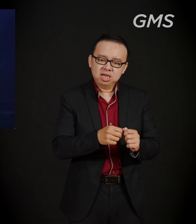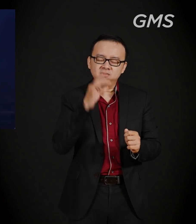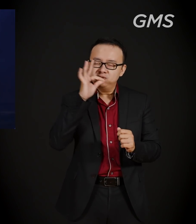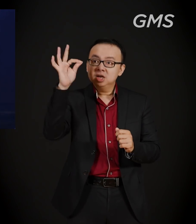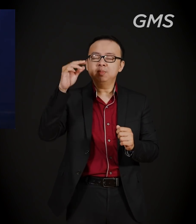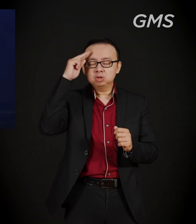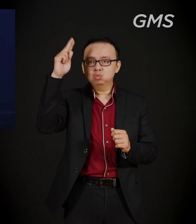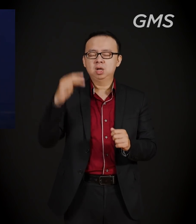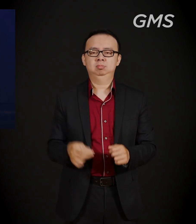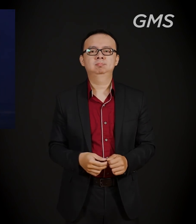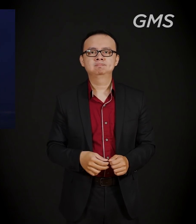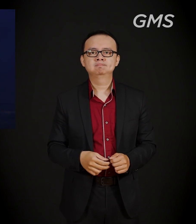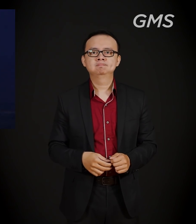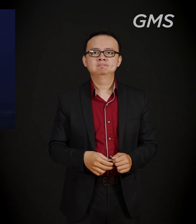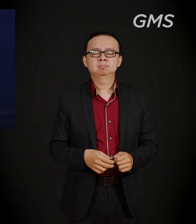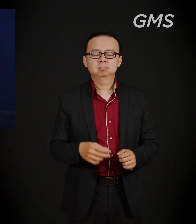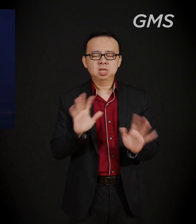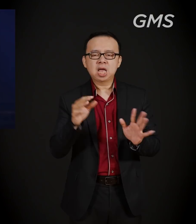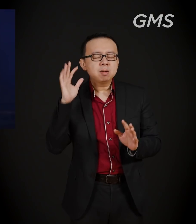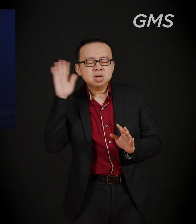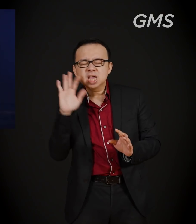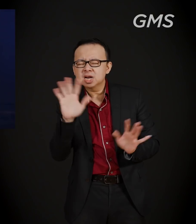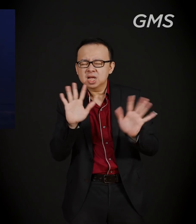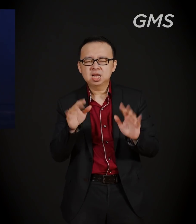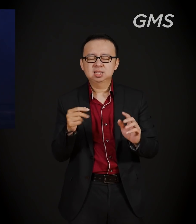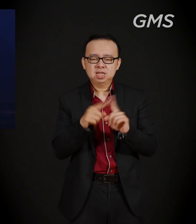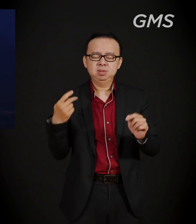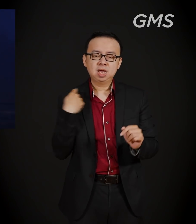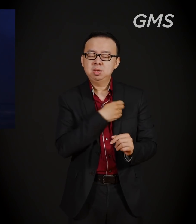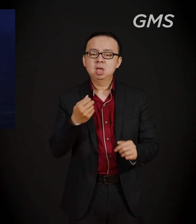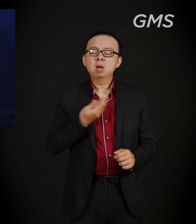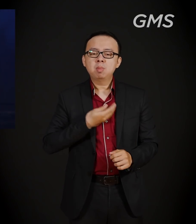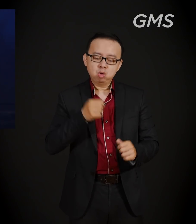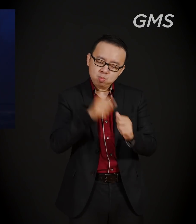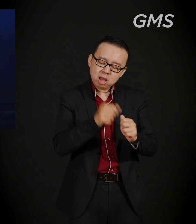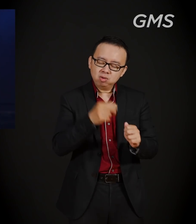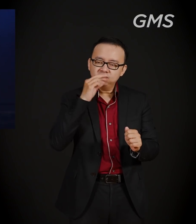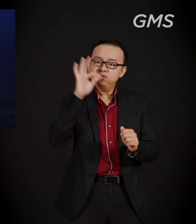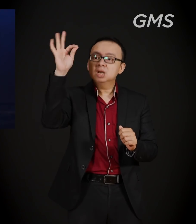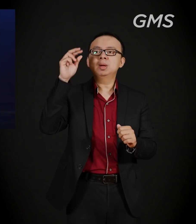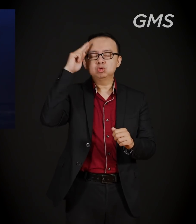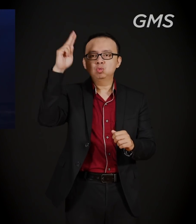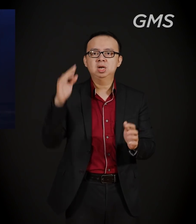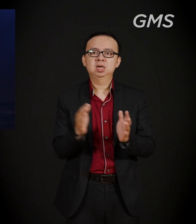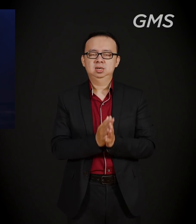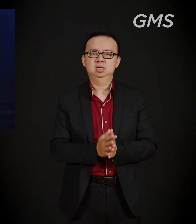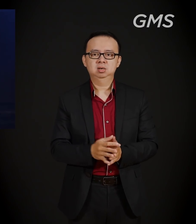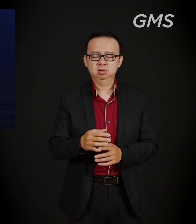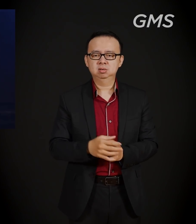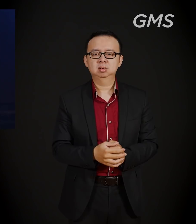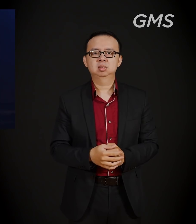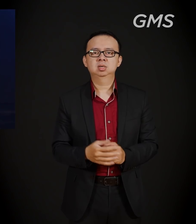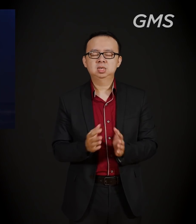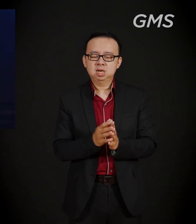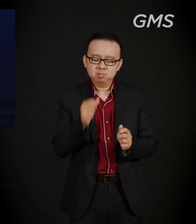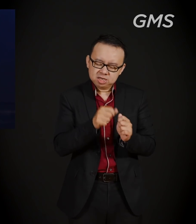Alkitab. Kami tidak mau bodoh, tapi kami mau hidup dalam kebijaksanaan. Menerima firman, kemudian melakukannya dengan